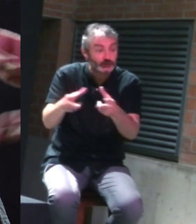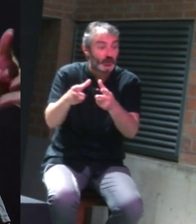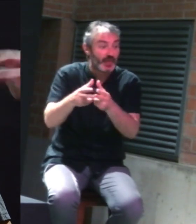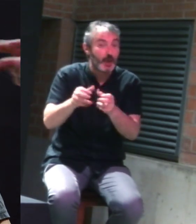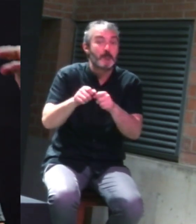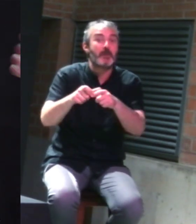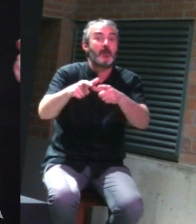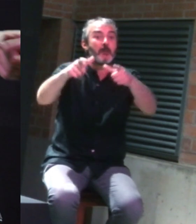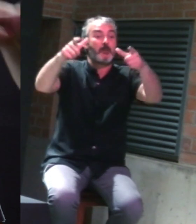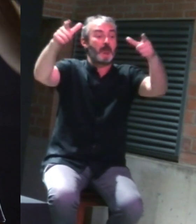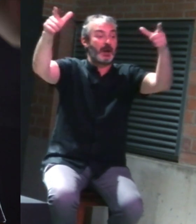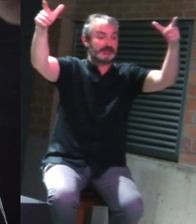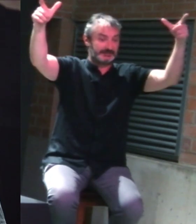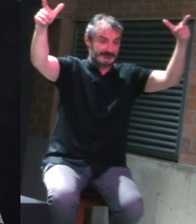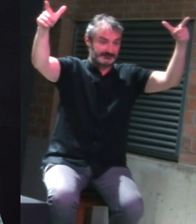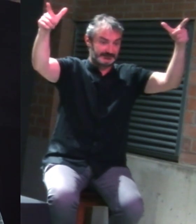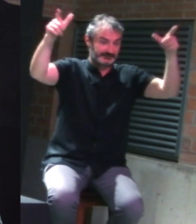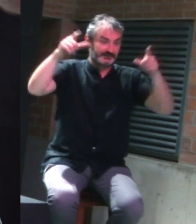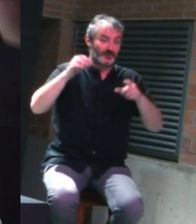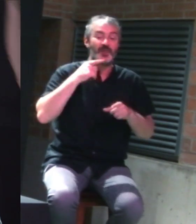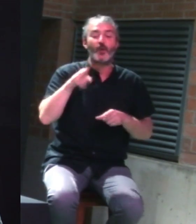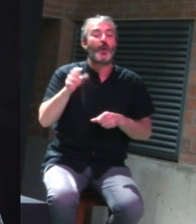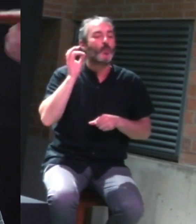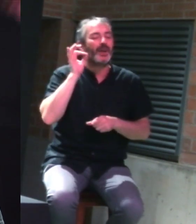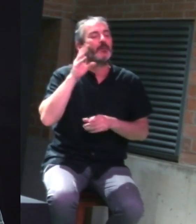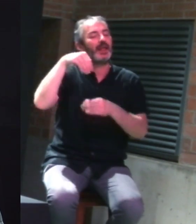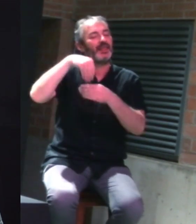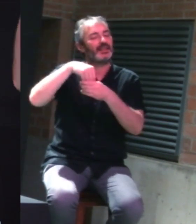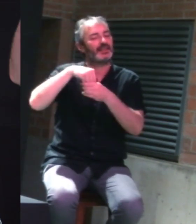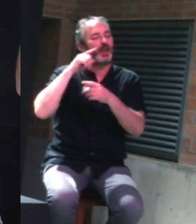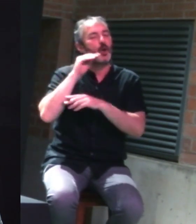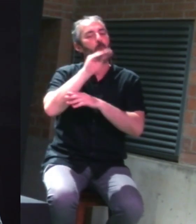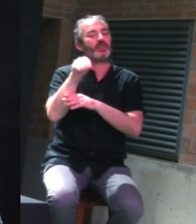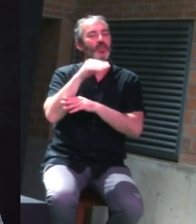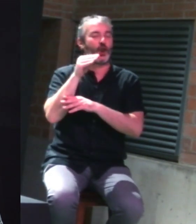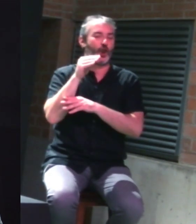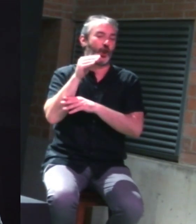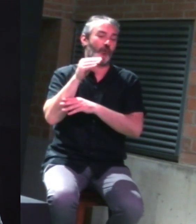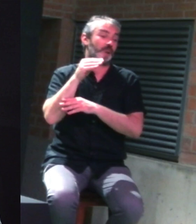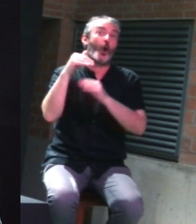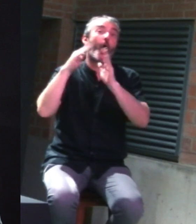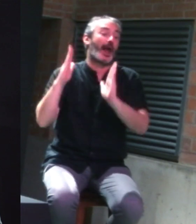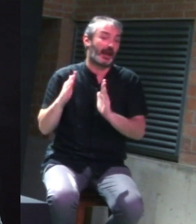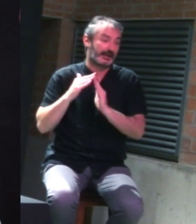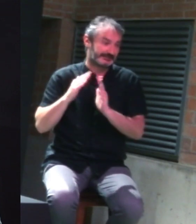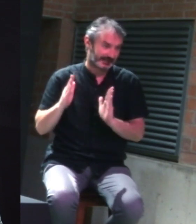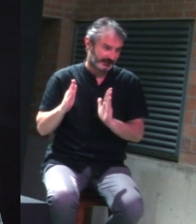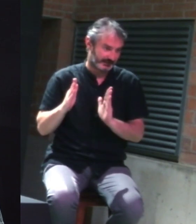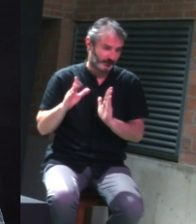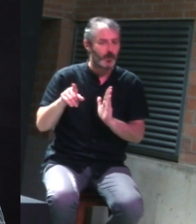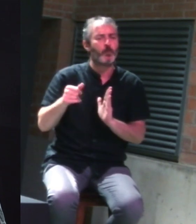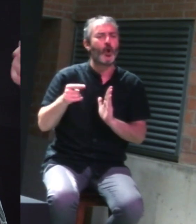occidental, evocado a través del arquetipo del ángel del hogar. Este arquetipo era un arquetipo burgués, claramente,